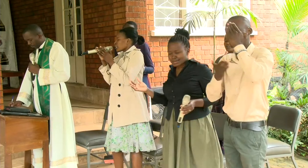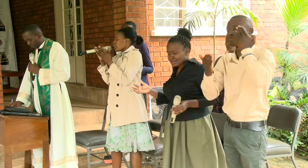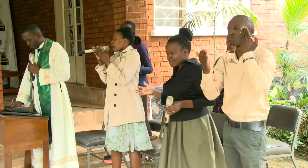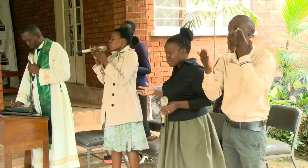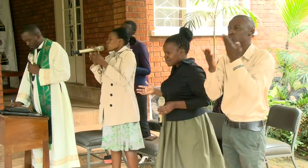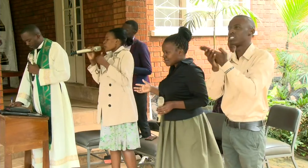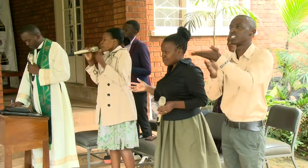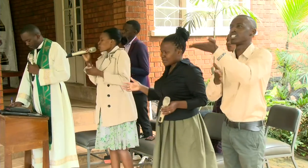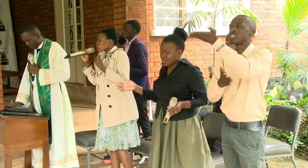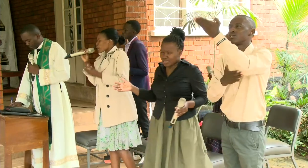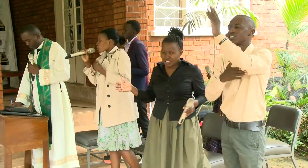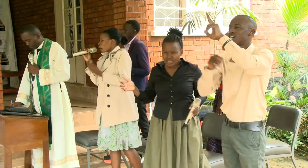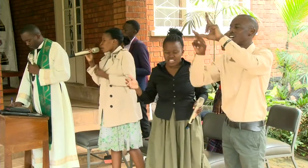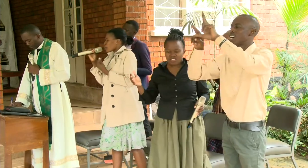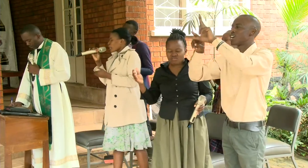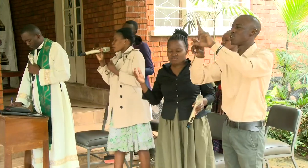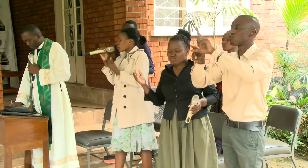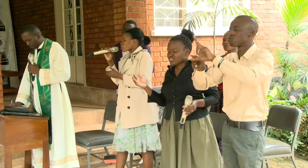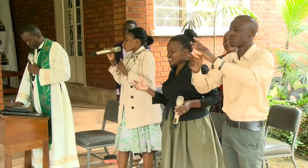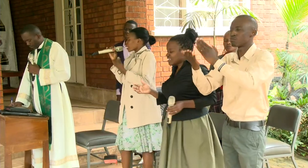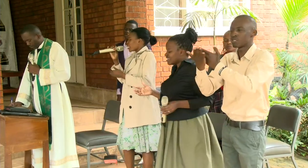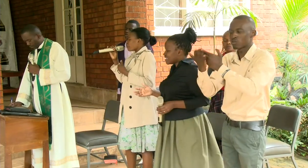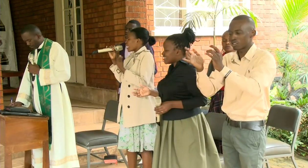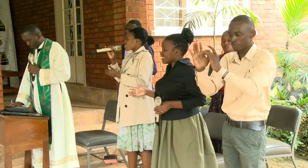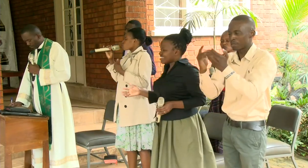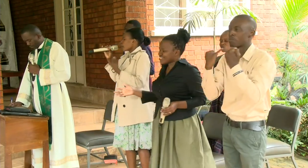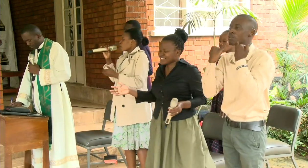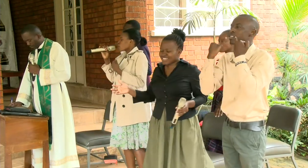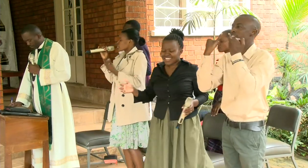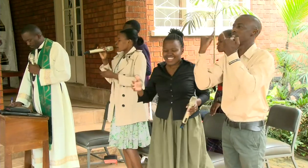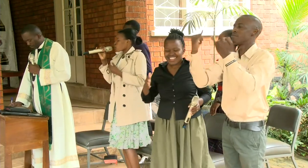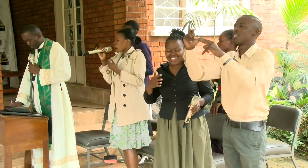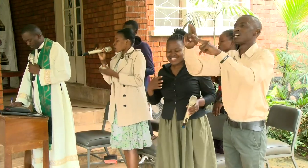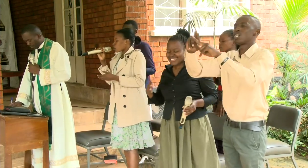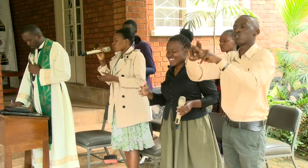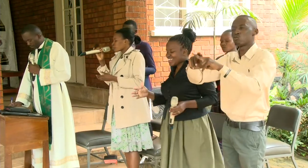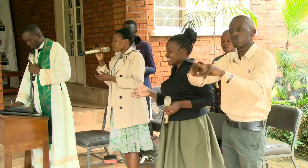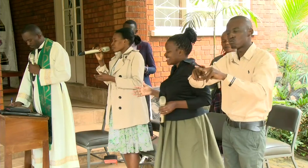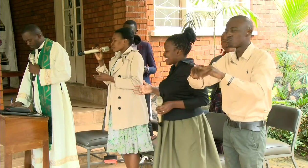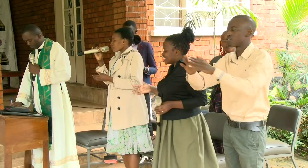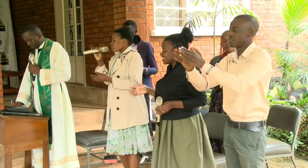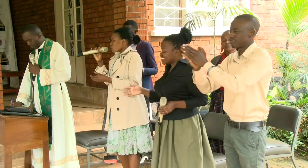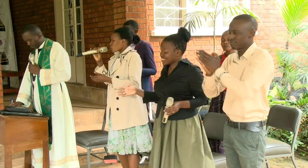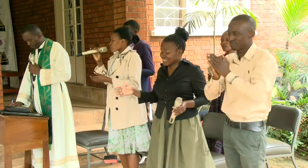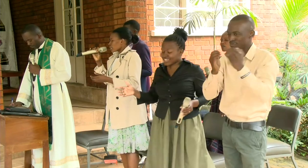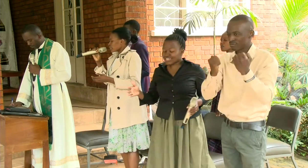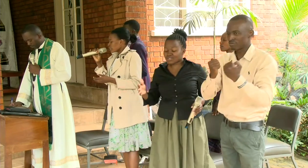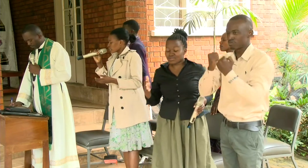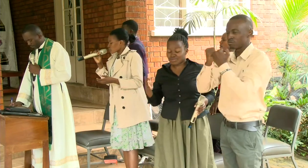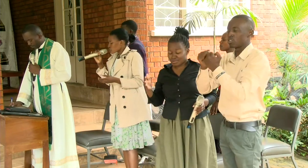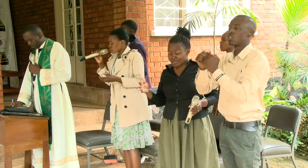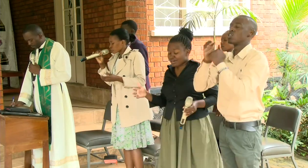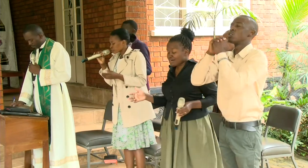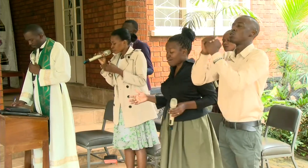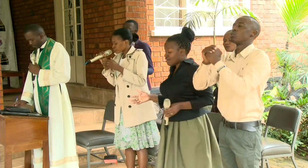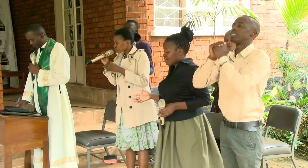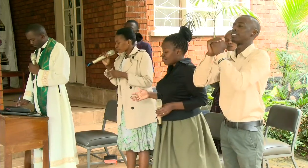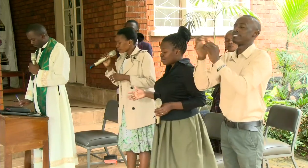omulungi atula mu butagwawo Bayibuli w'ekyo w'egamba atula mu butagwawo osaanidde